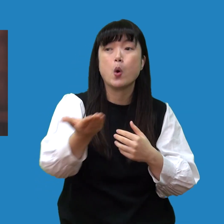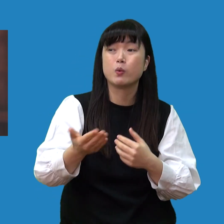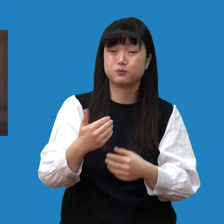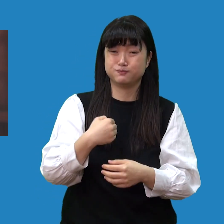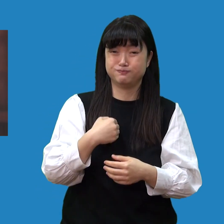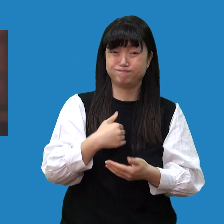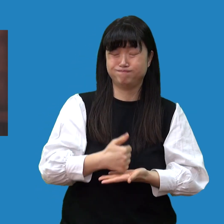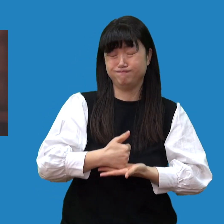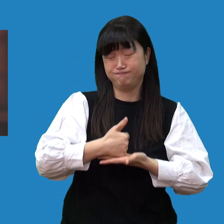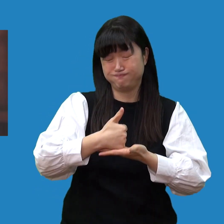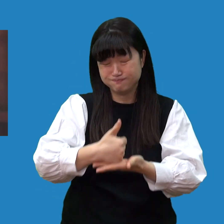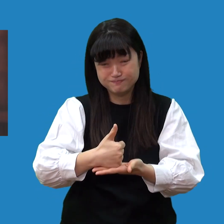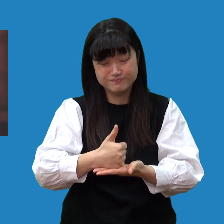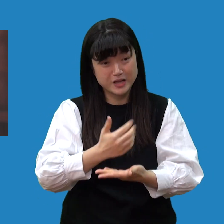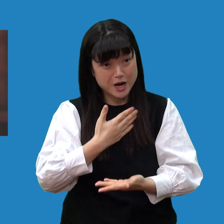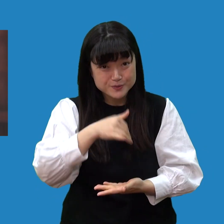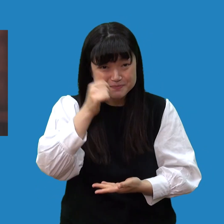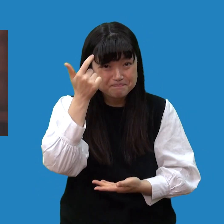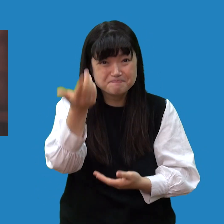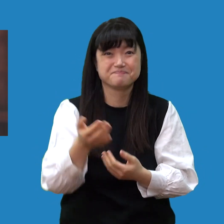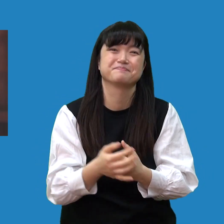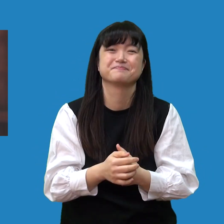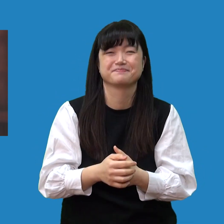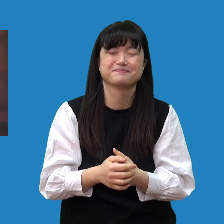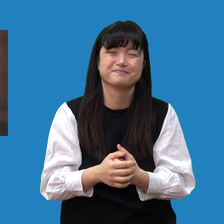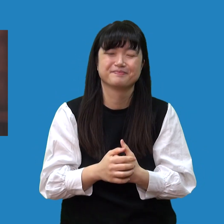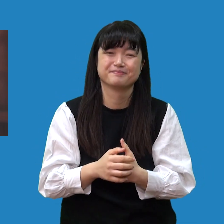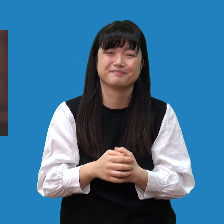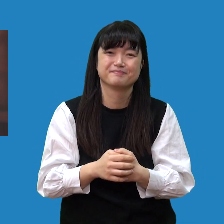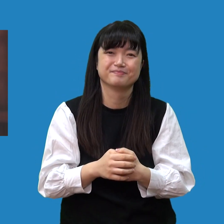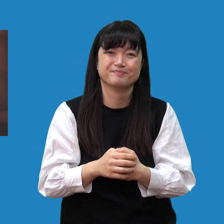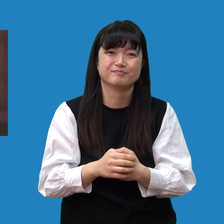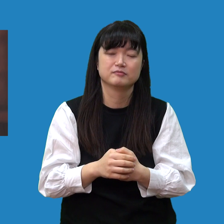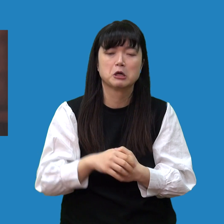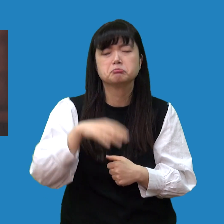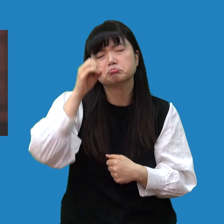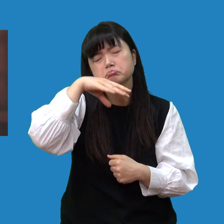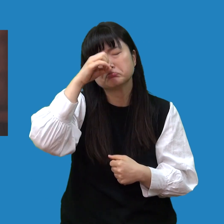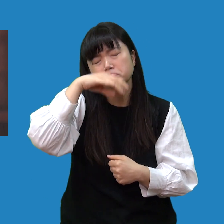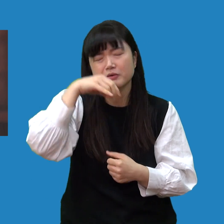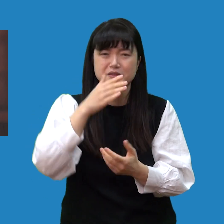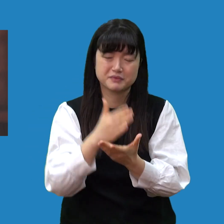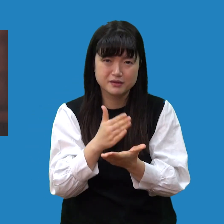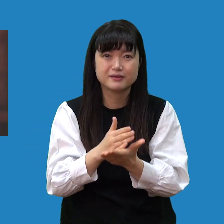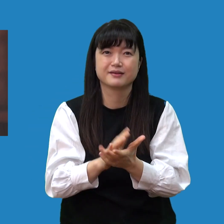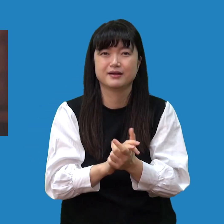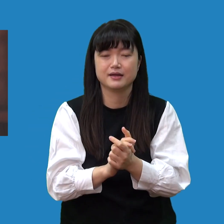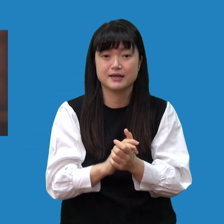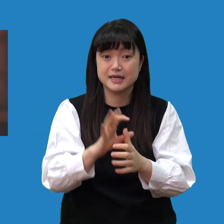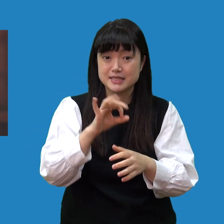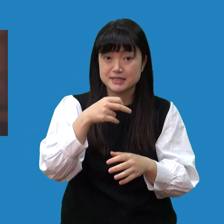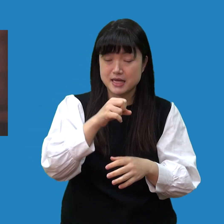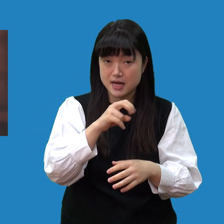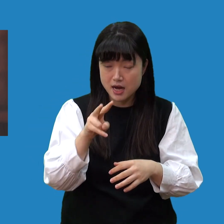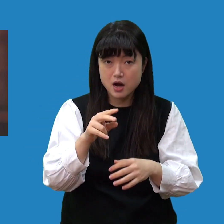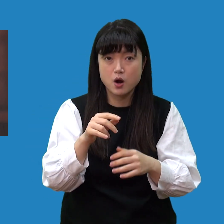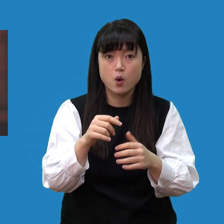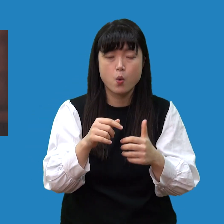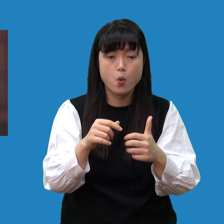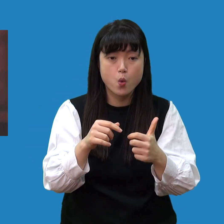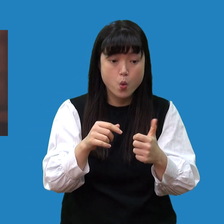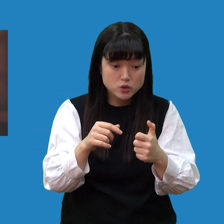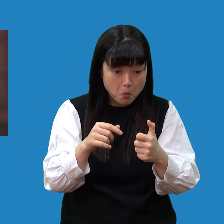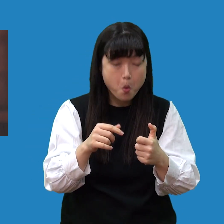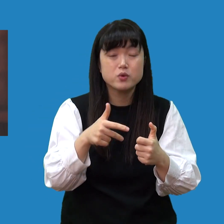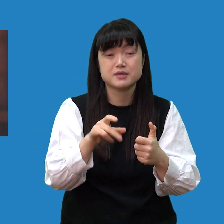제가 초대받고 있다는 것을 아세요? 우리가 그냥 스쳐 지나가지만 이사야 55장 1절이